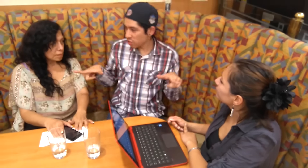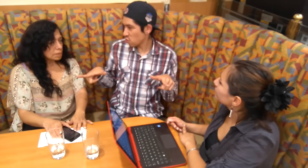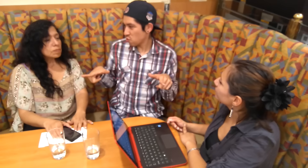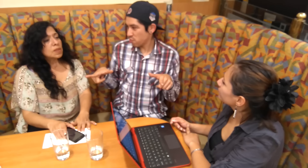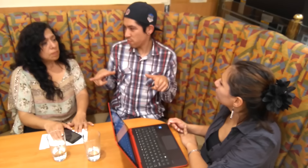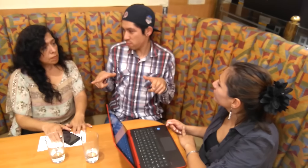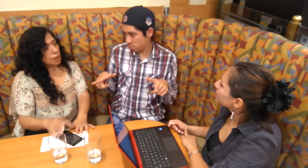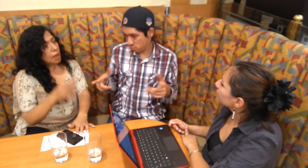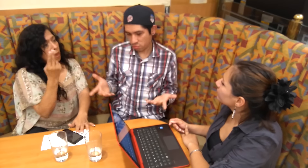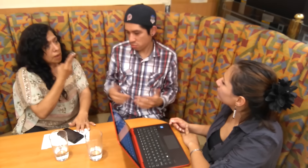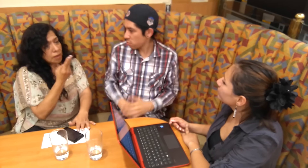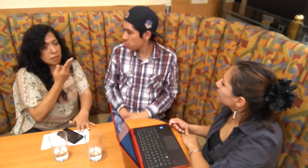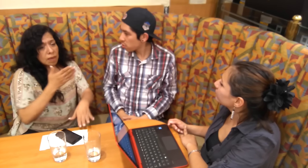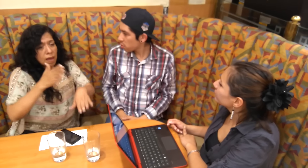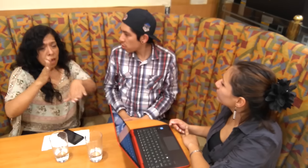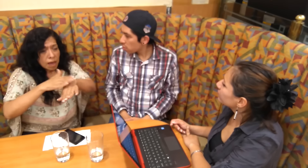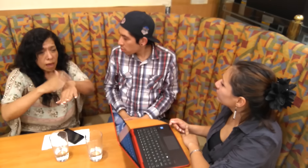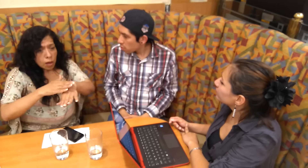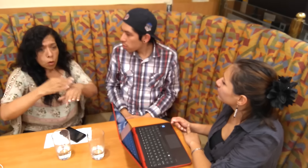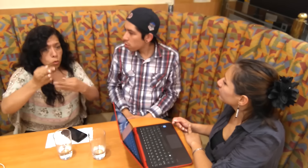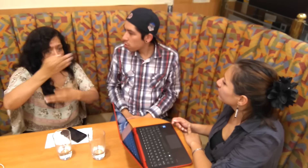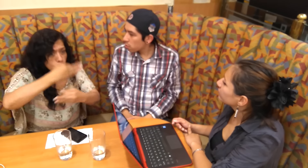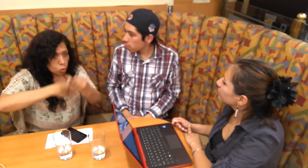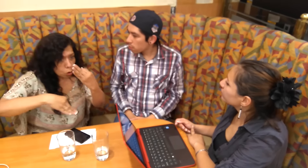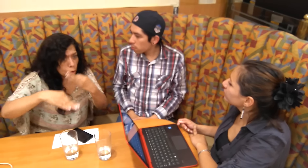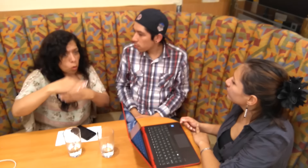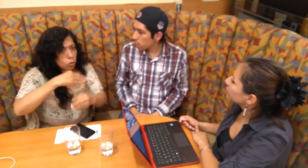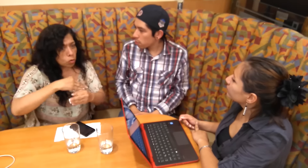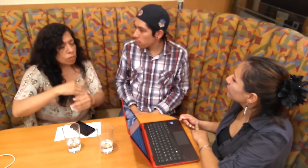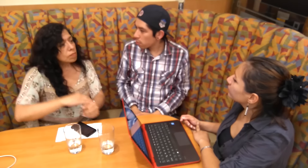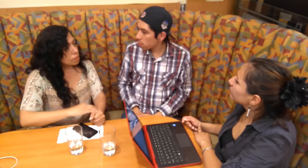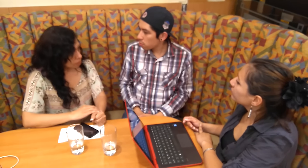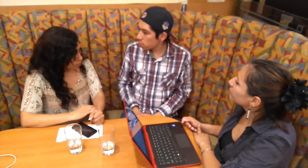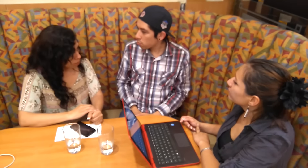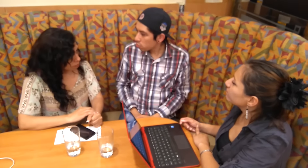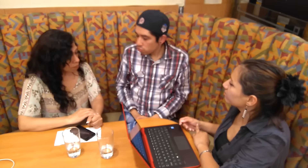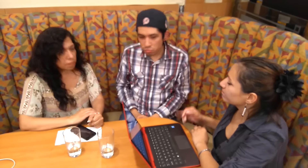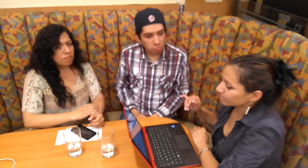motivar y dar esta información acerca de la situación lingüística.